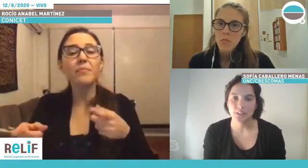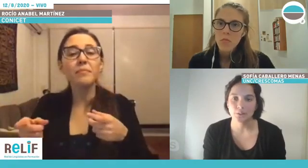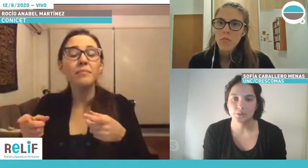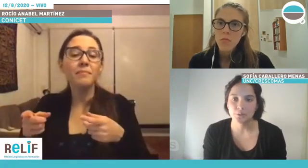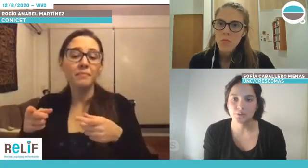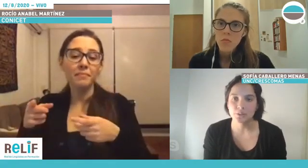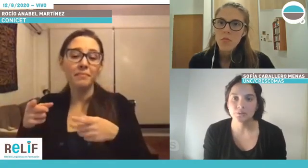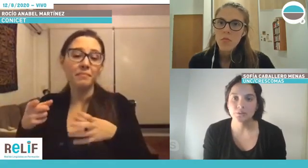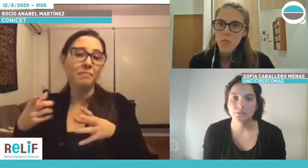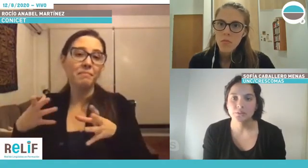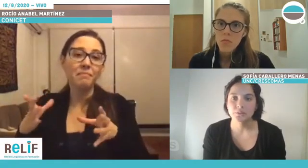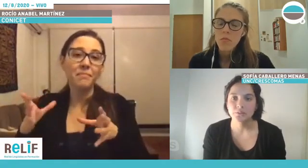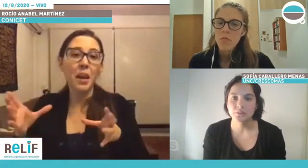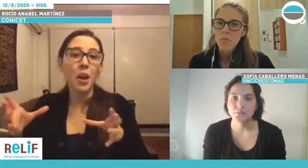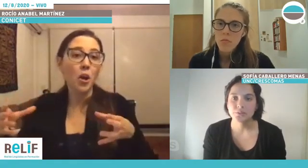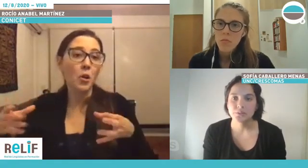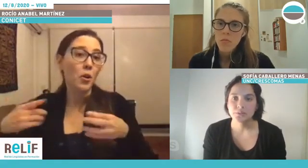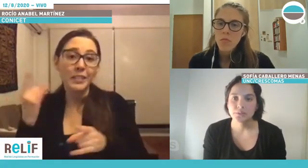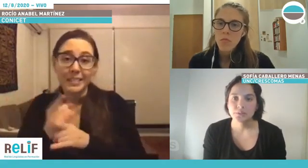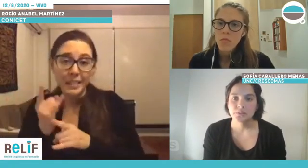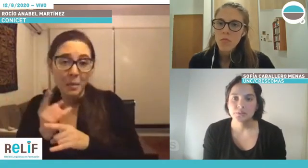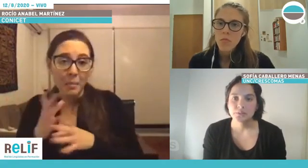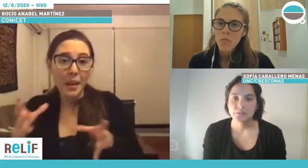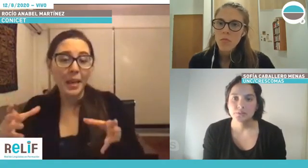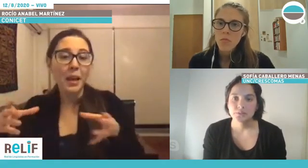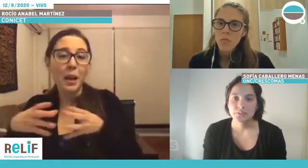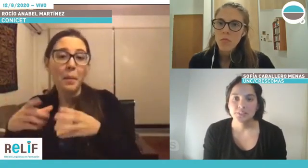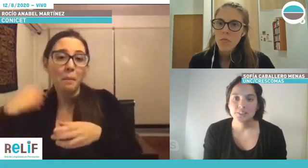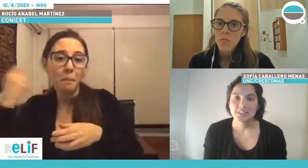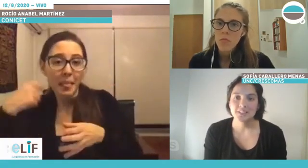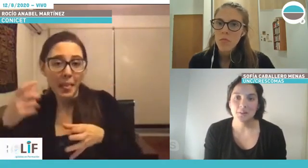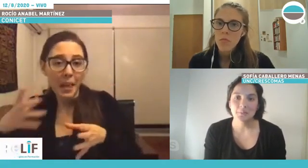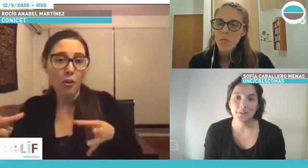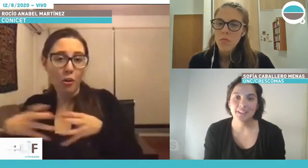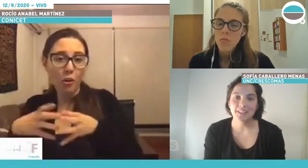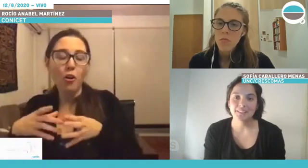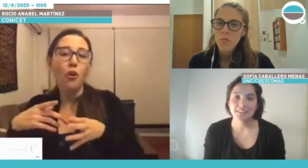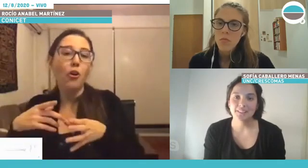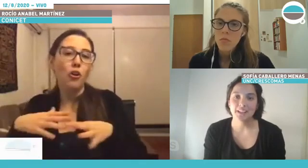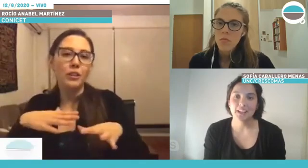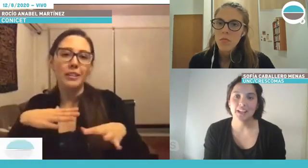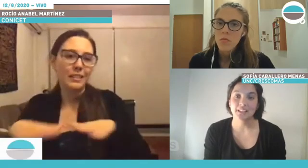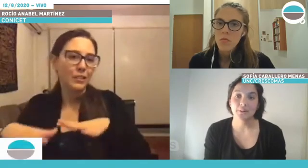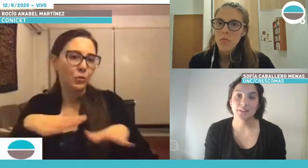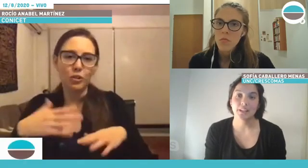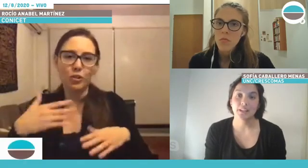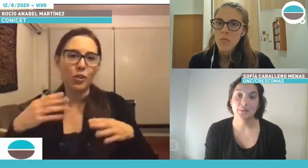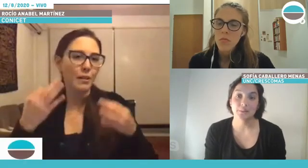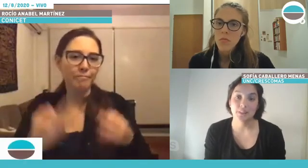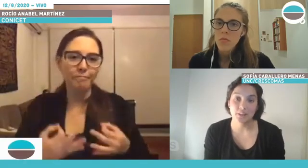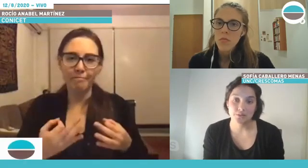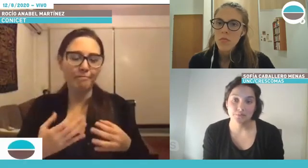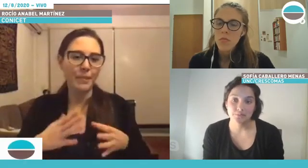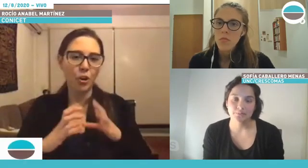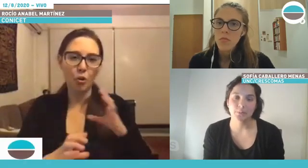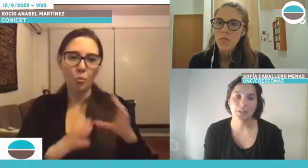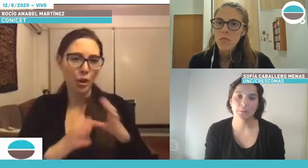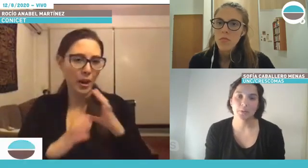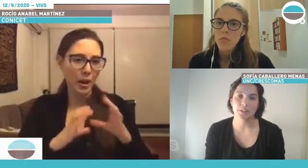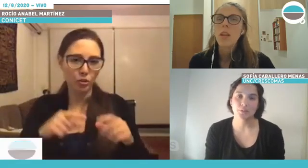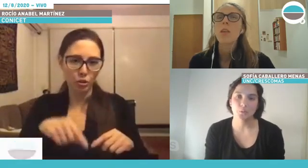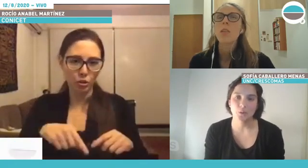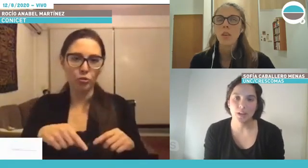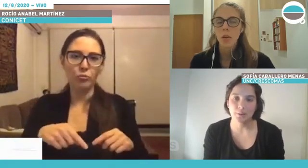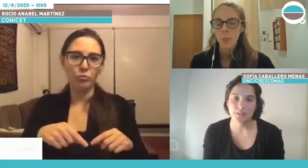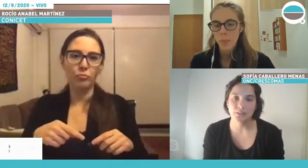para generar esta construcción, siempre a través de videos. ¿Por